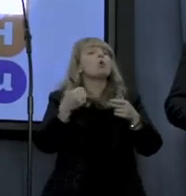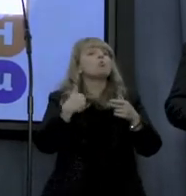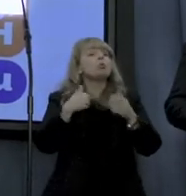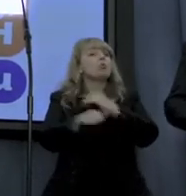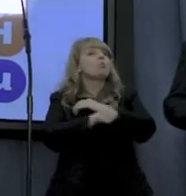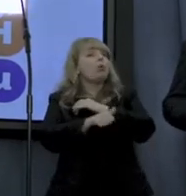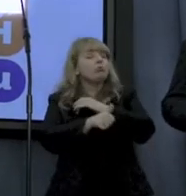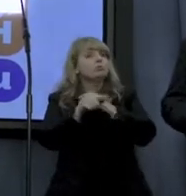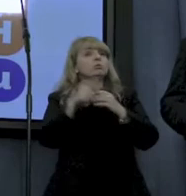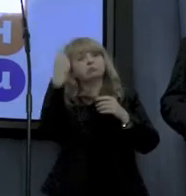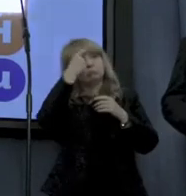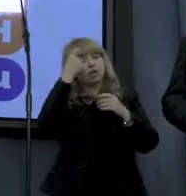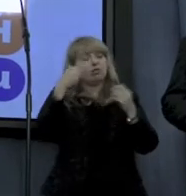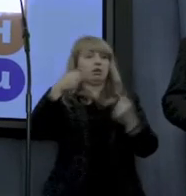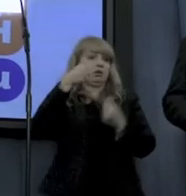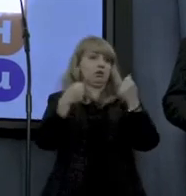jazda pod wpływem alkoholu.